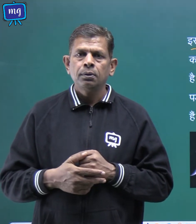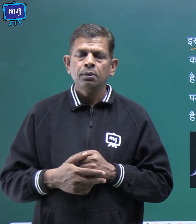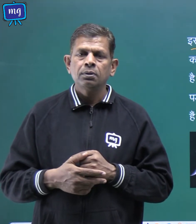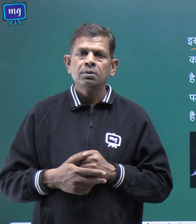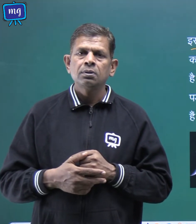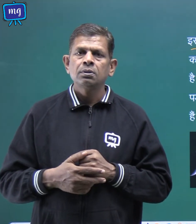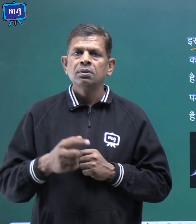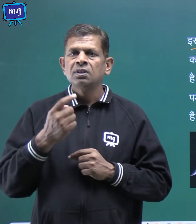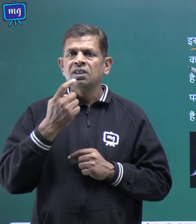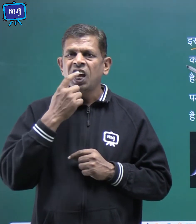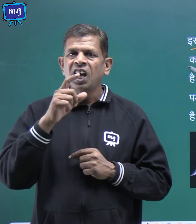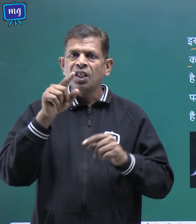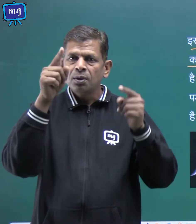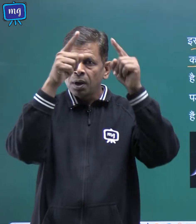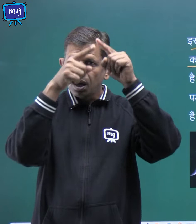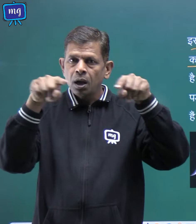चंद्रमा का